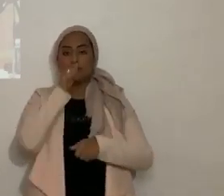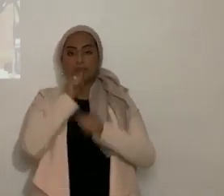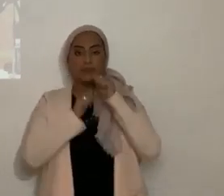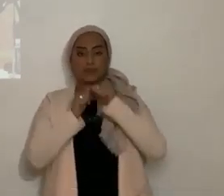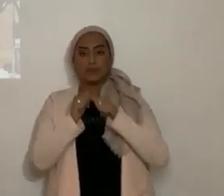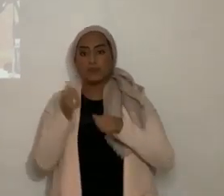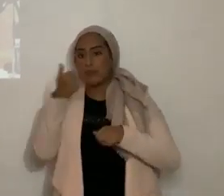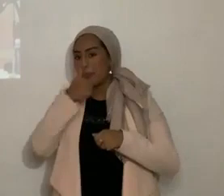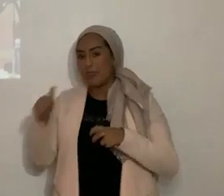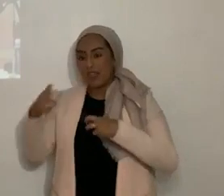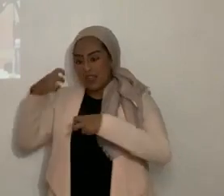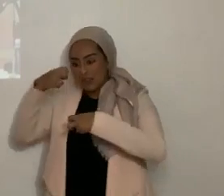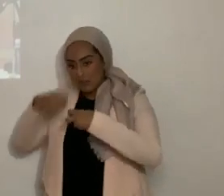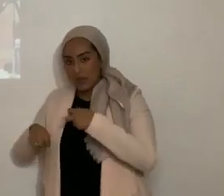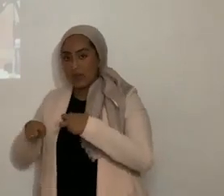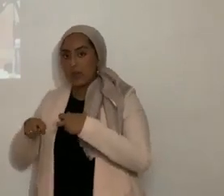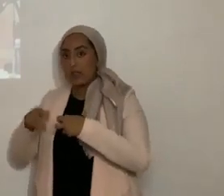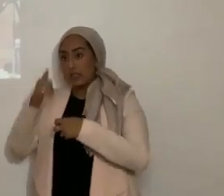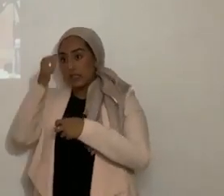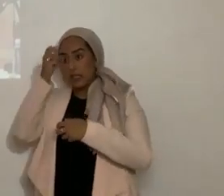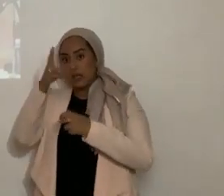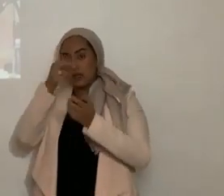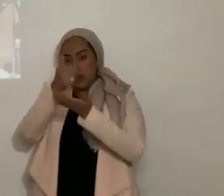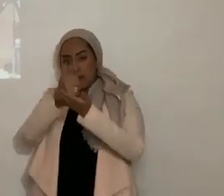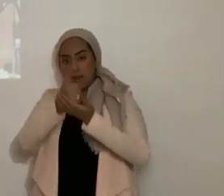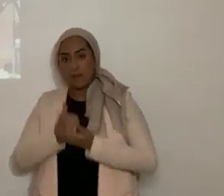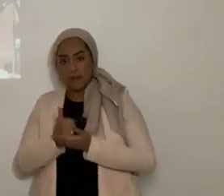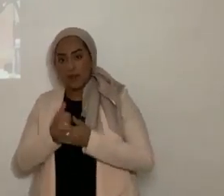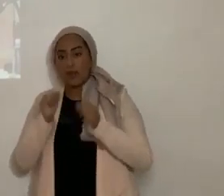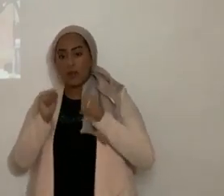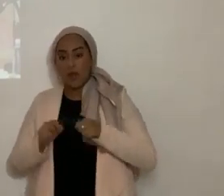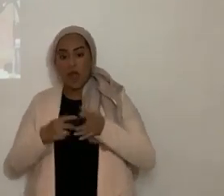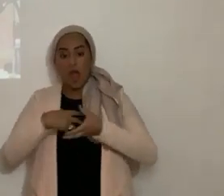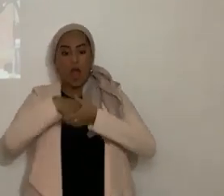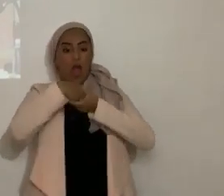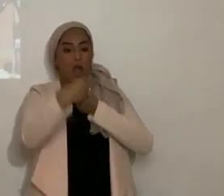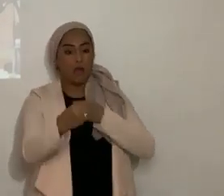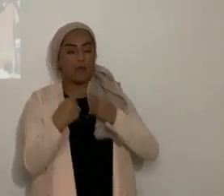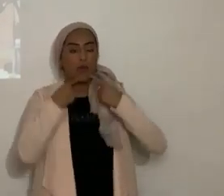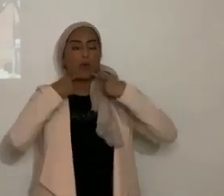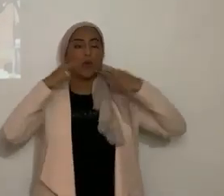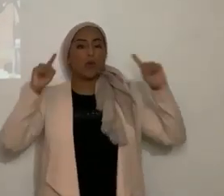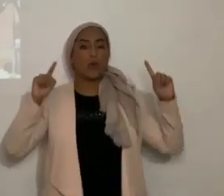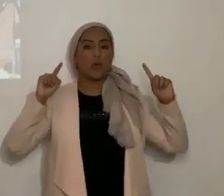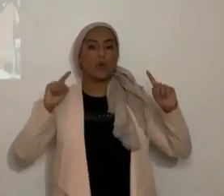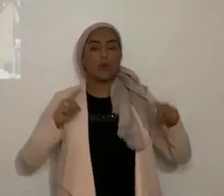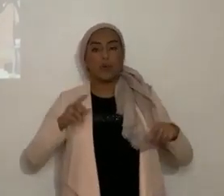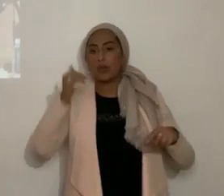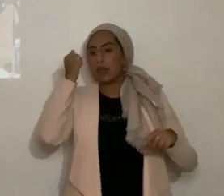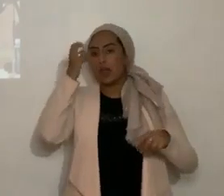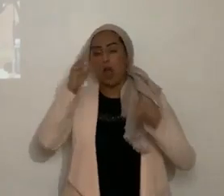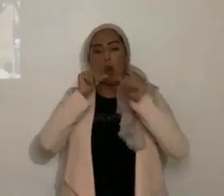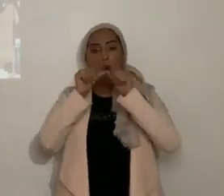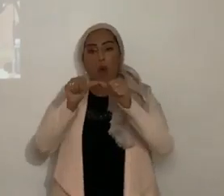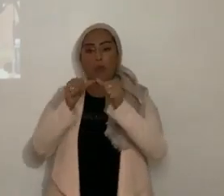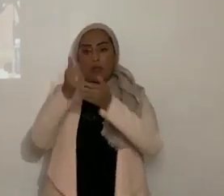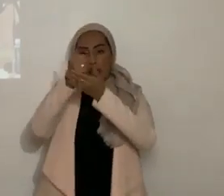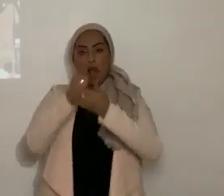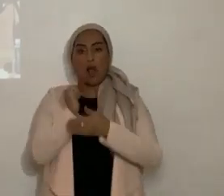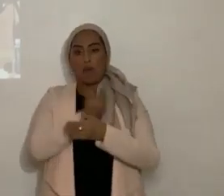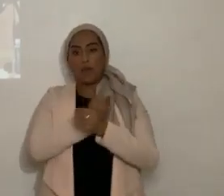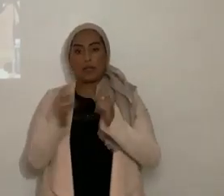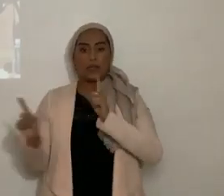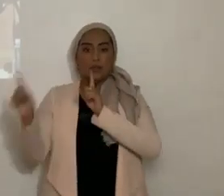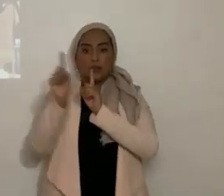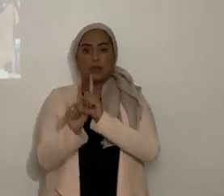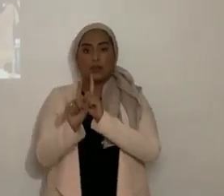una prueba, viene una tribulación, ahí está Yahshua, ahí está la salida. Ahí está, Yahshua va por delante de nosotros. Él no va a